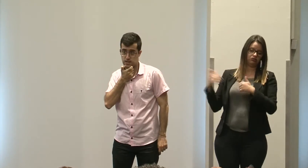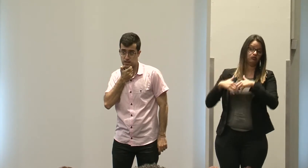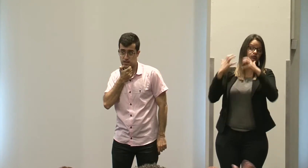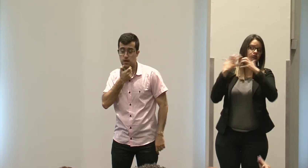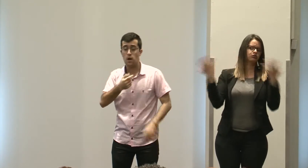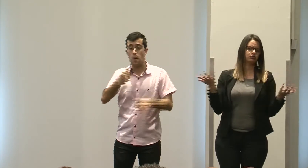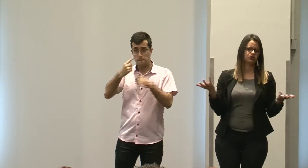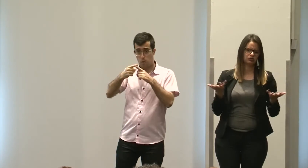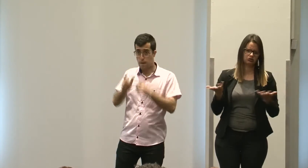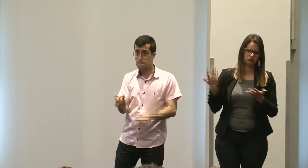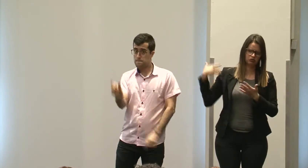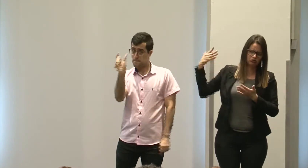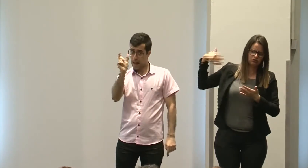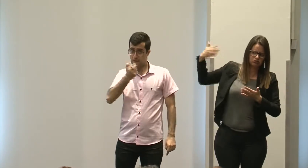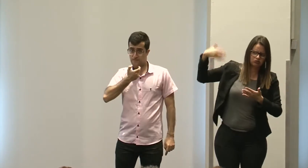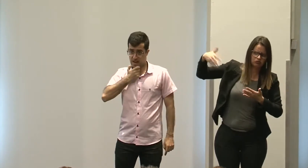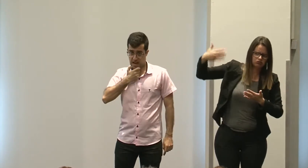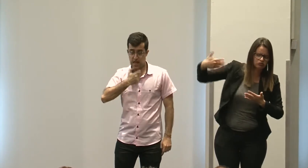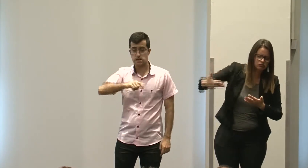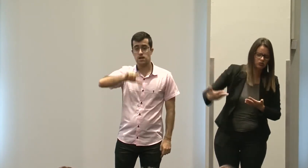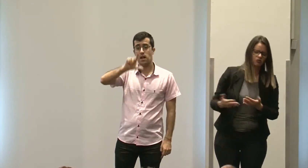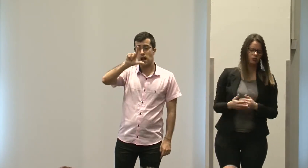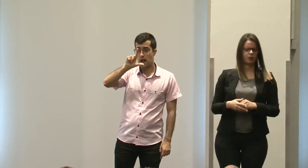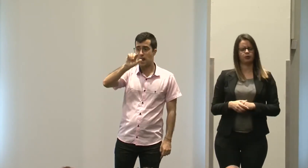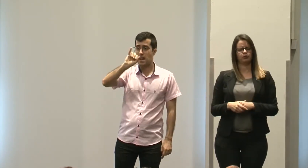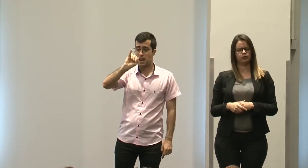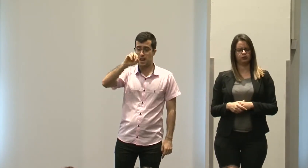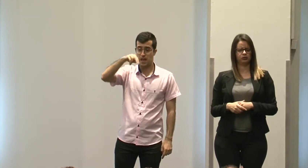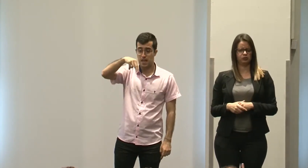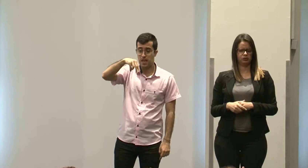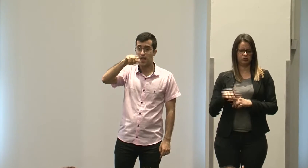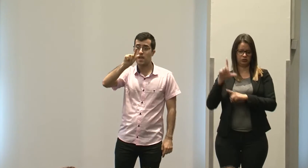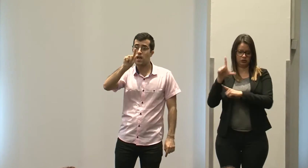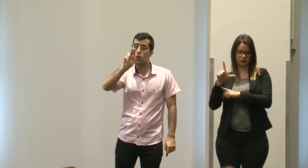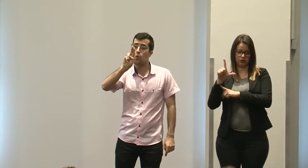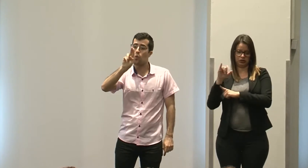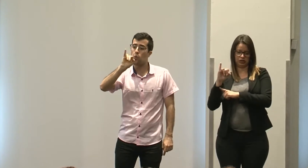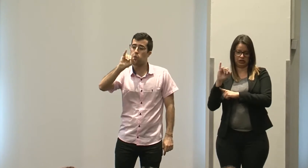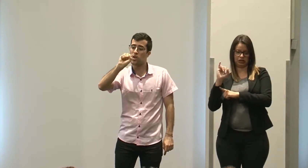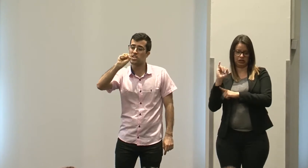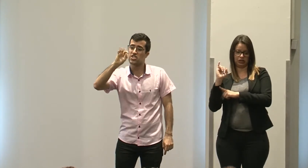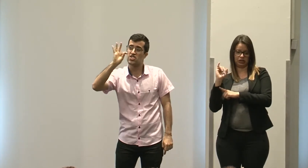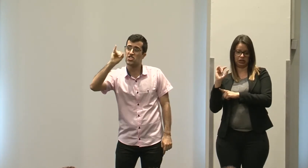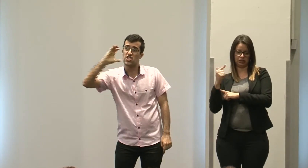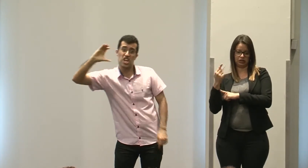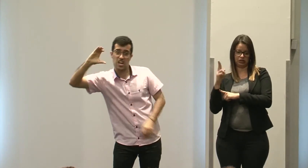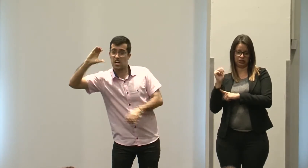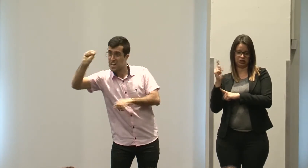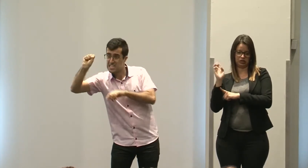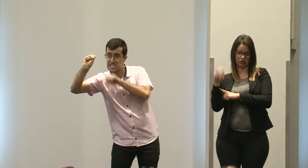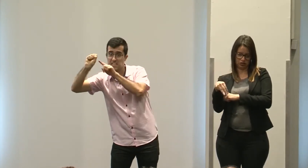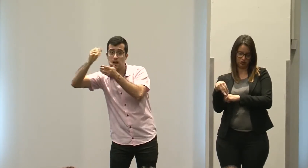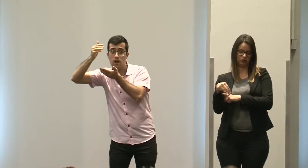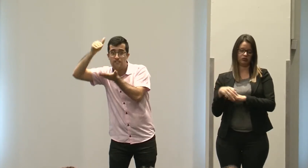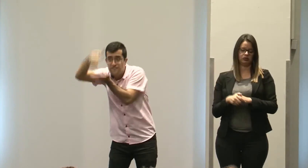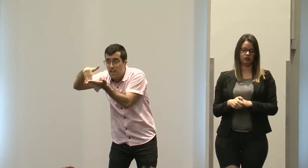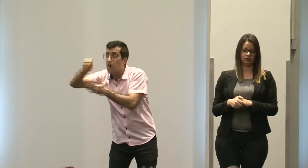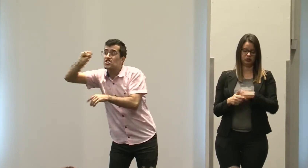O estudo linguístico, né, o sinal de linguística, ele vem de ASL,